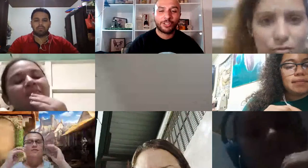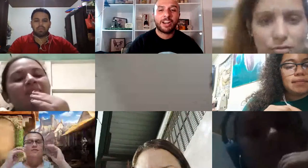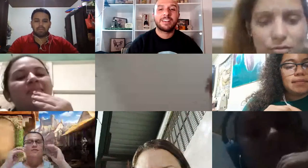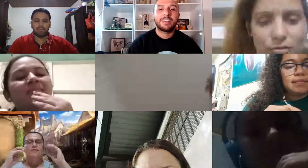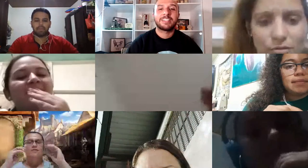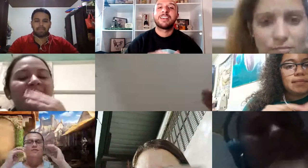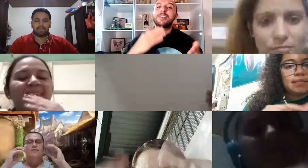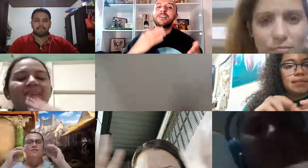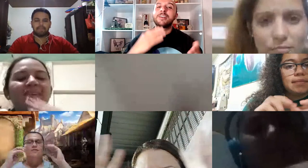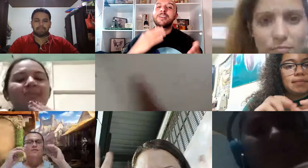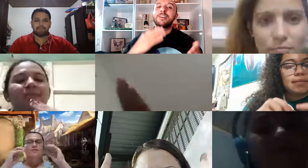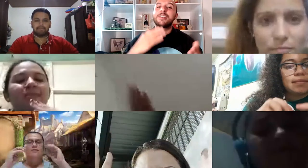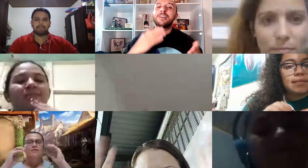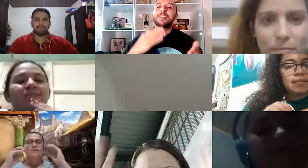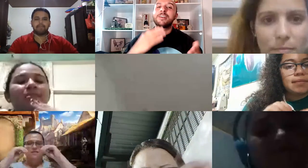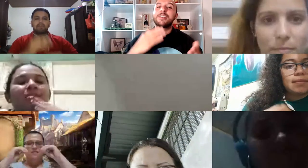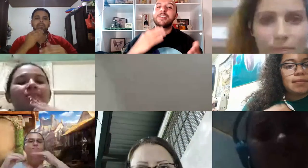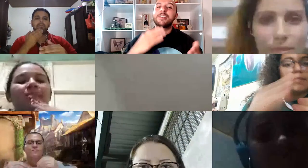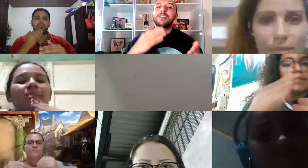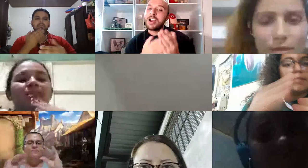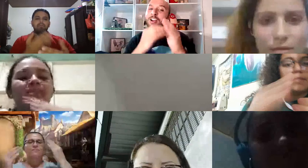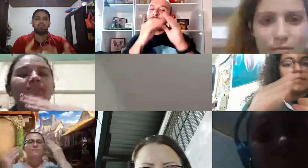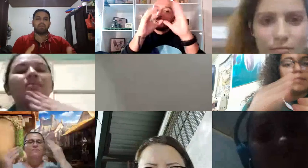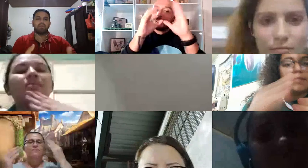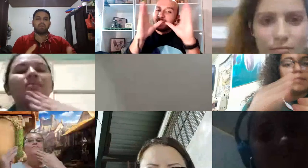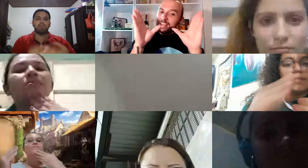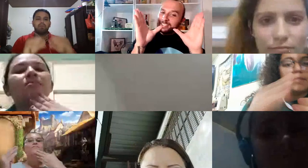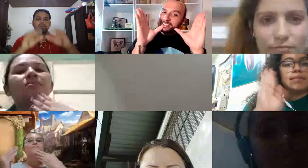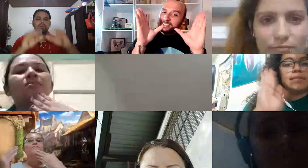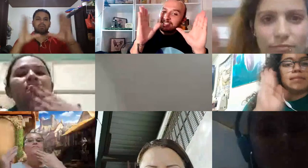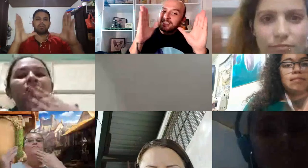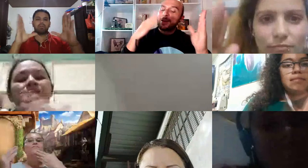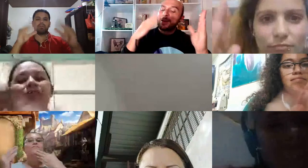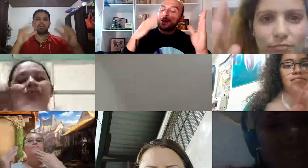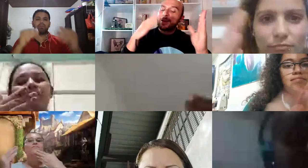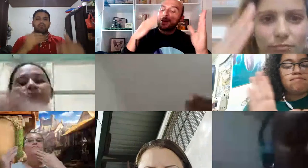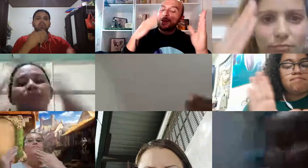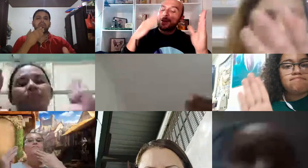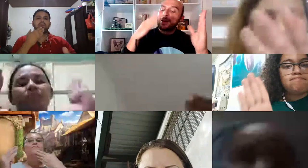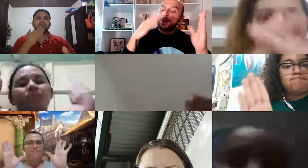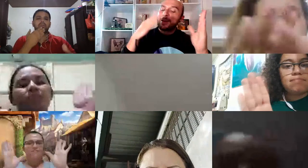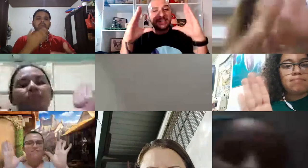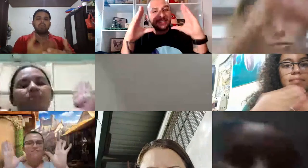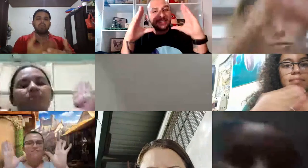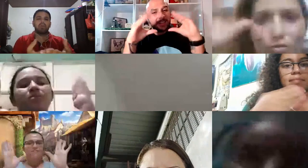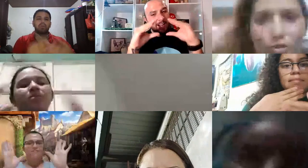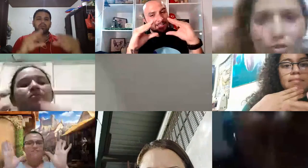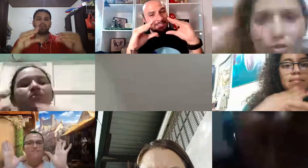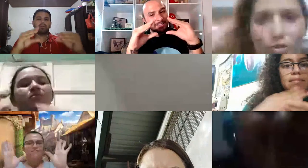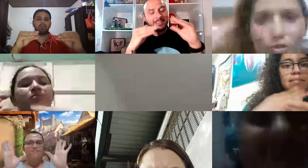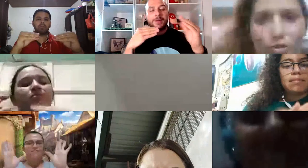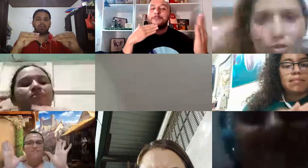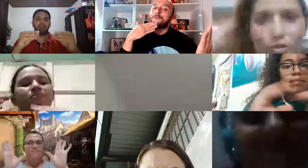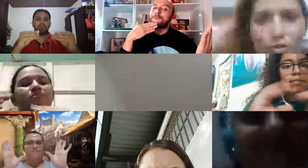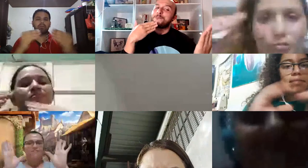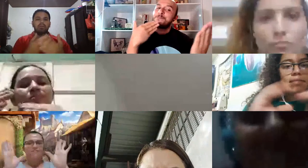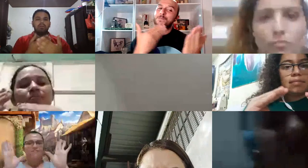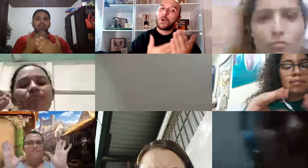Otra vez. Buenos días. Buenas